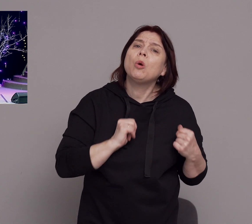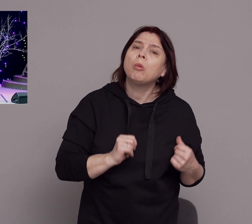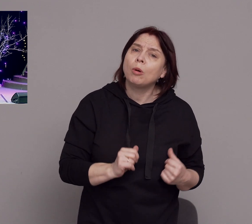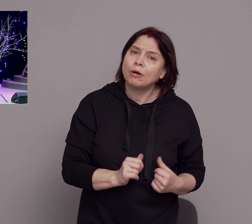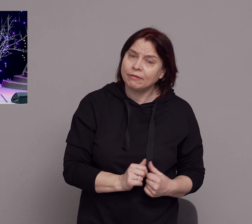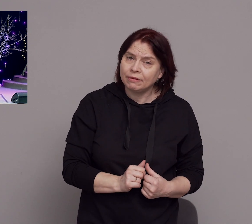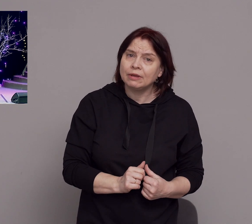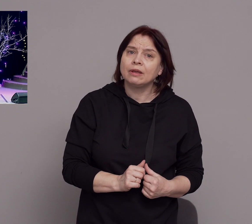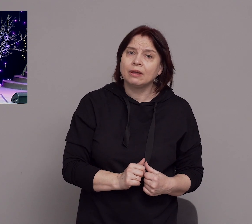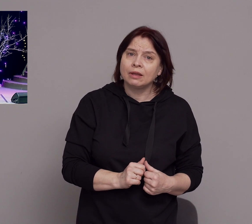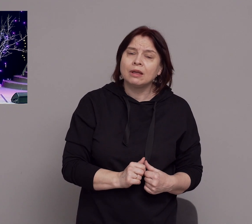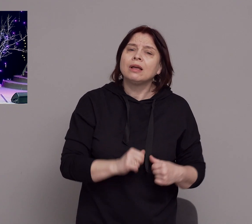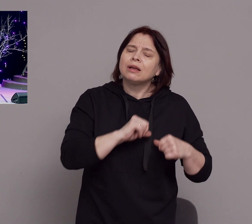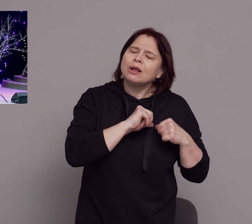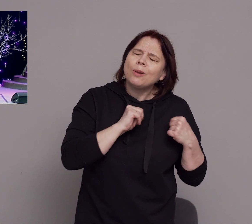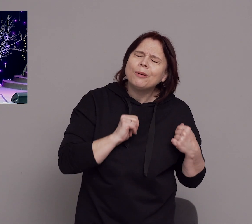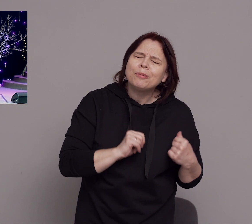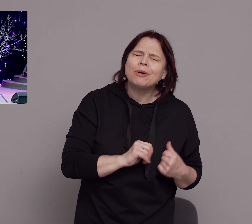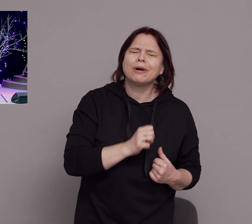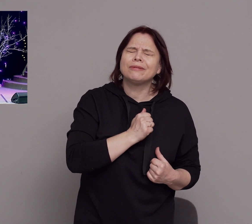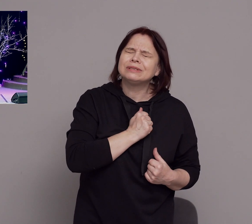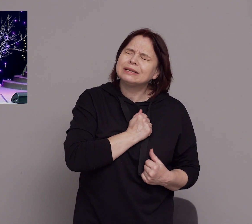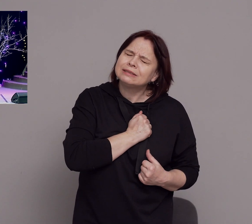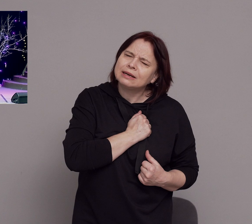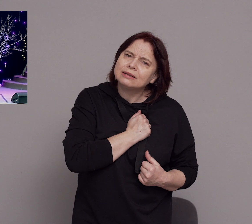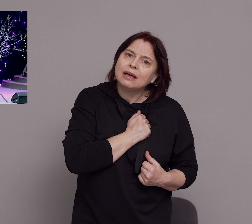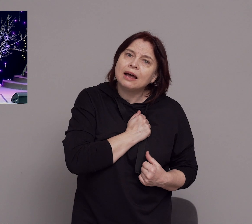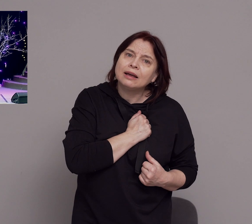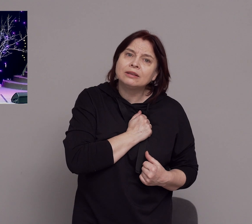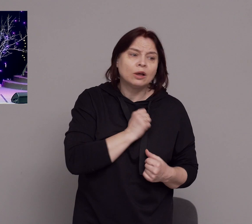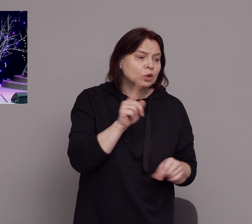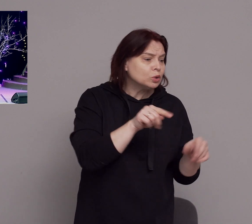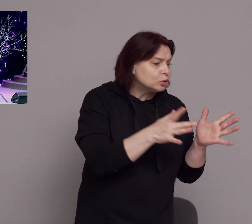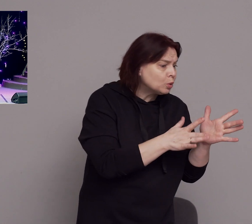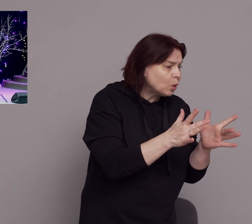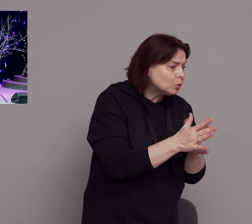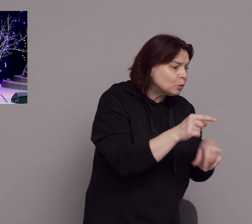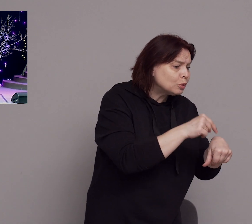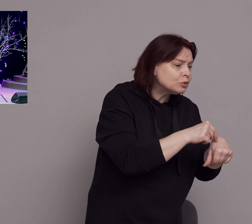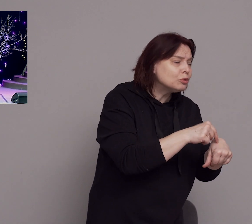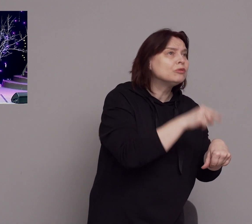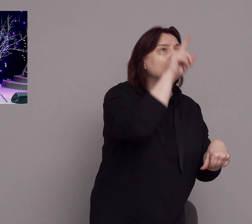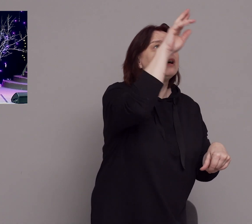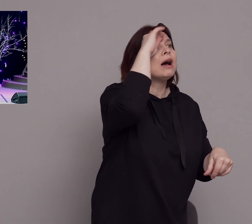поступал Христос. Он говорит, вы должны чувствовать то, что чувствовал Иисус.